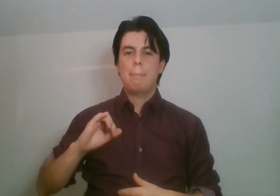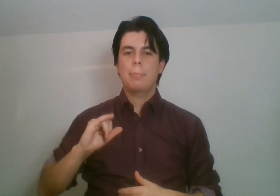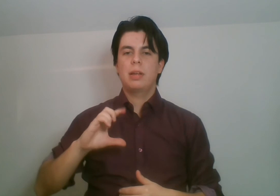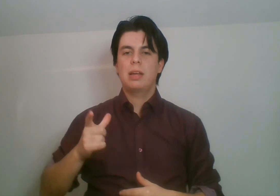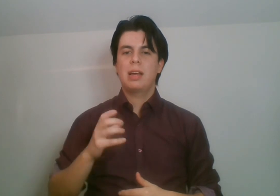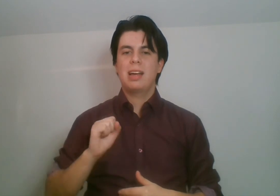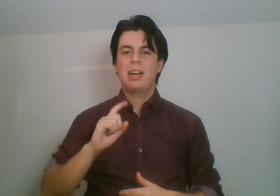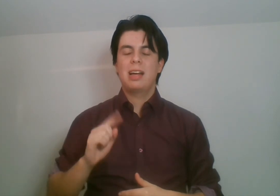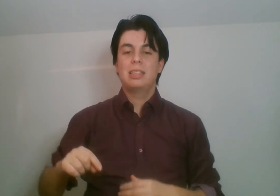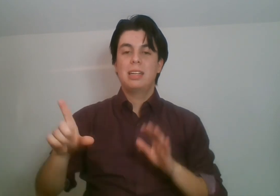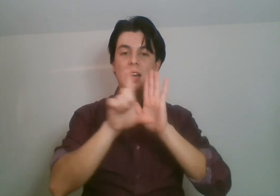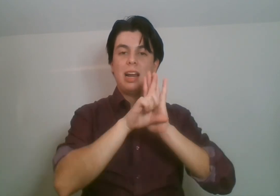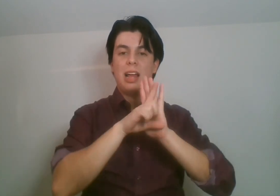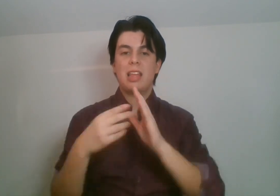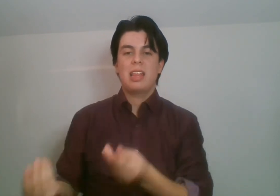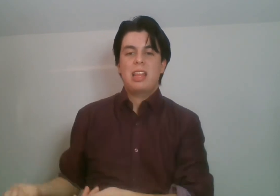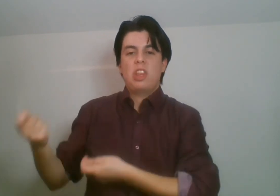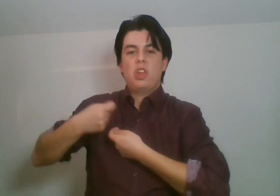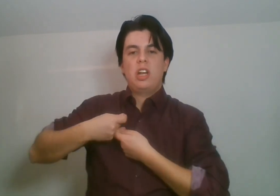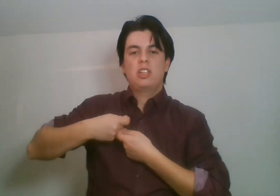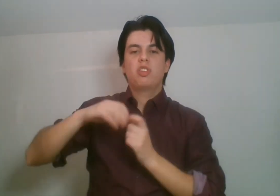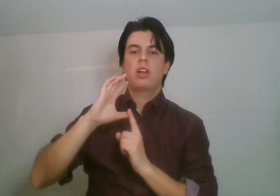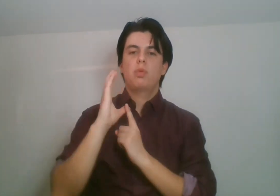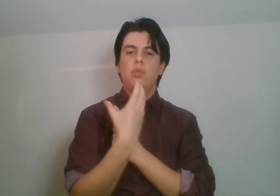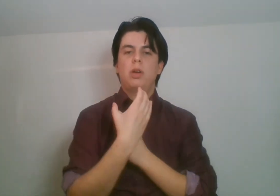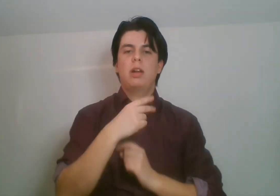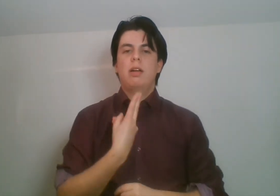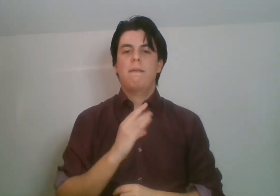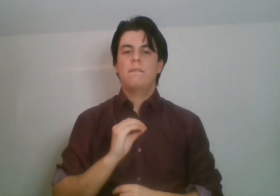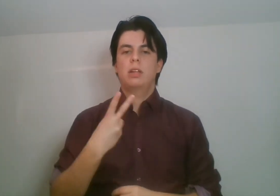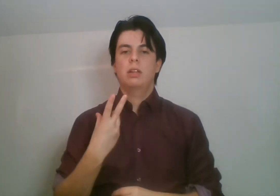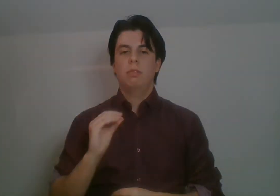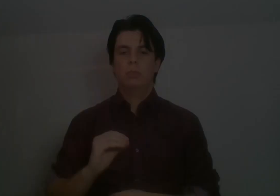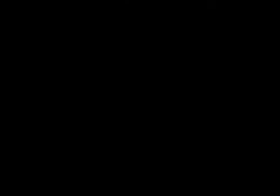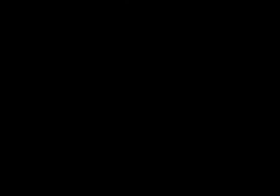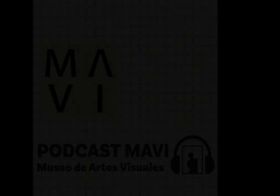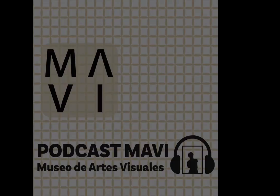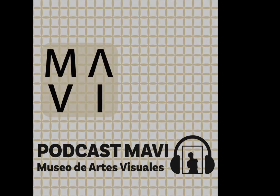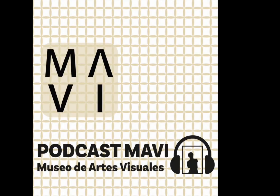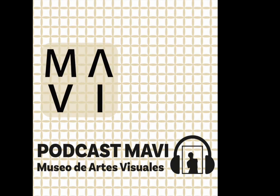del IPIGAS a través de la Ley de Donaciones Culturales 2020.